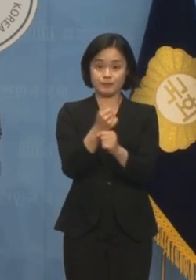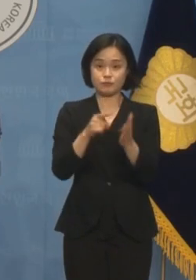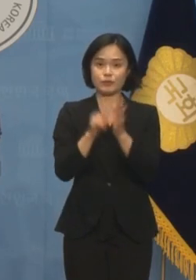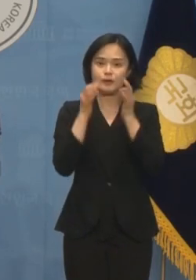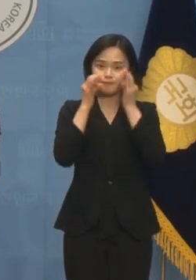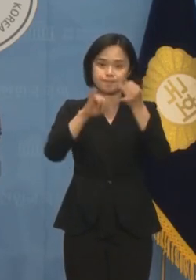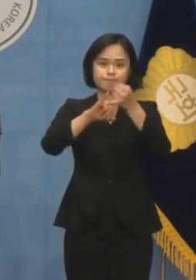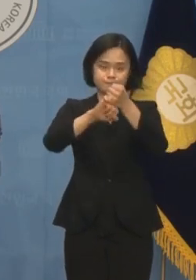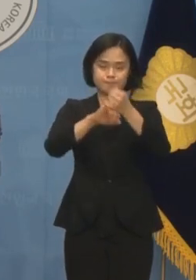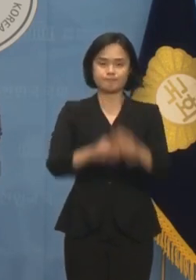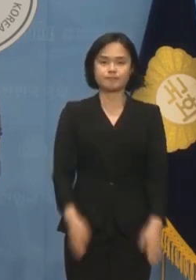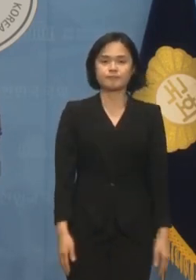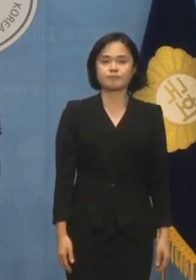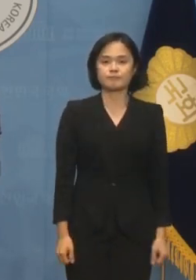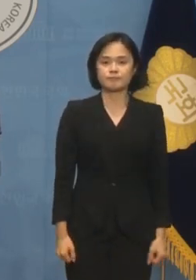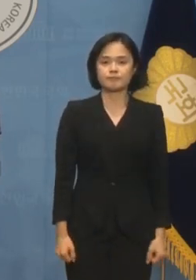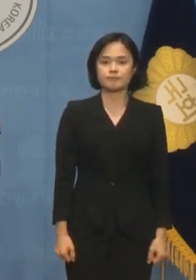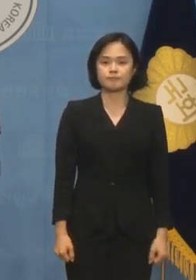다하겠습니다.